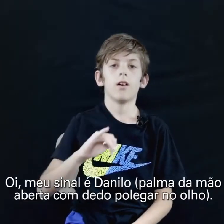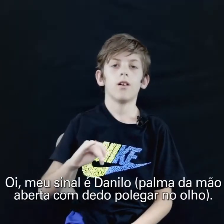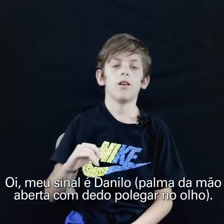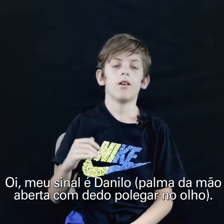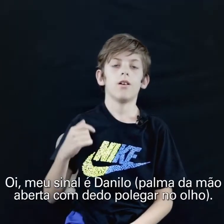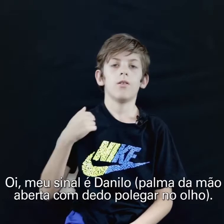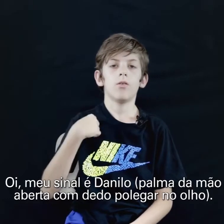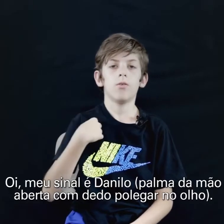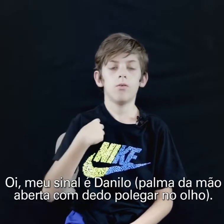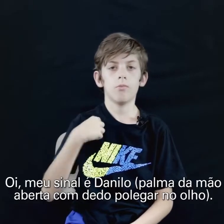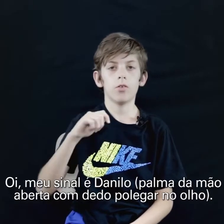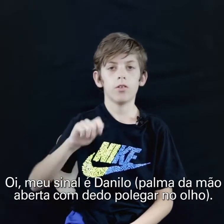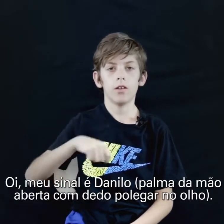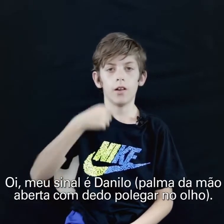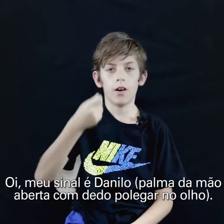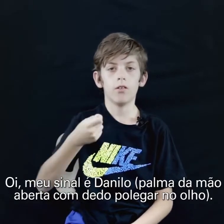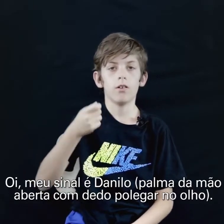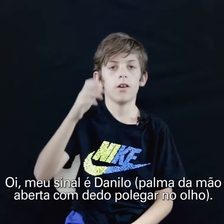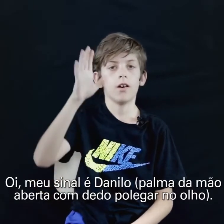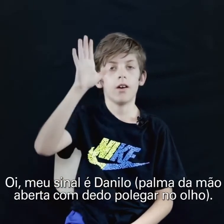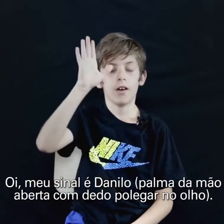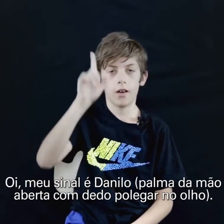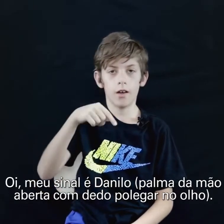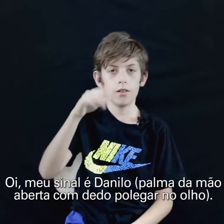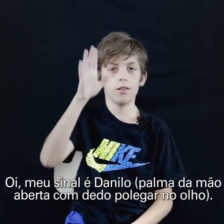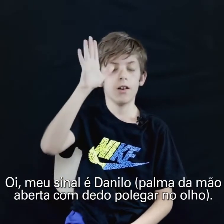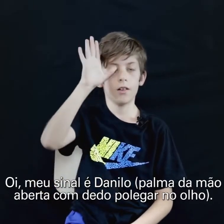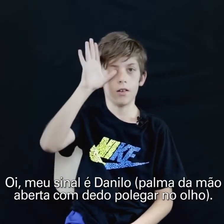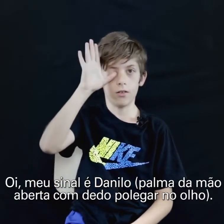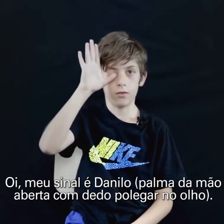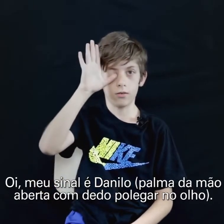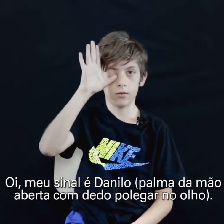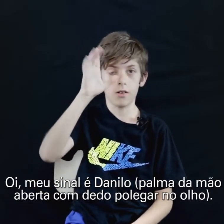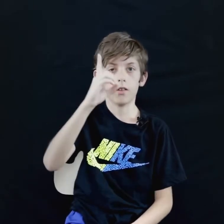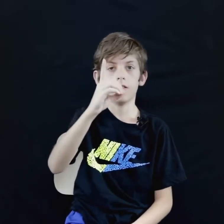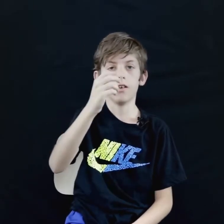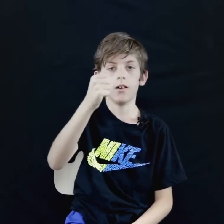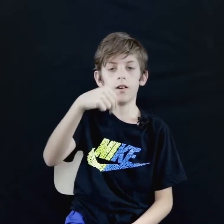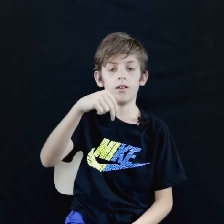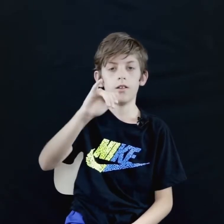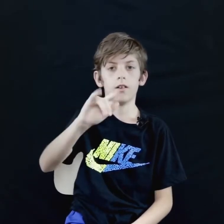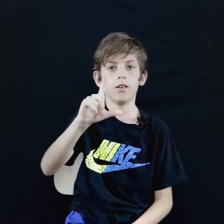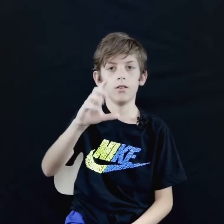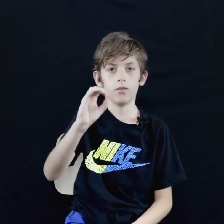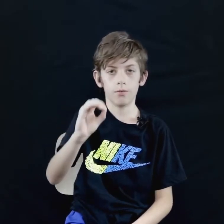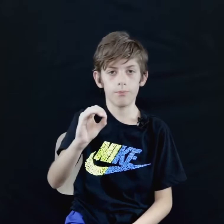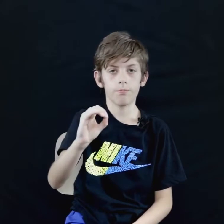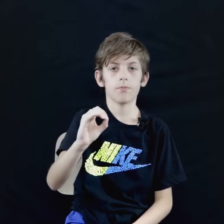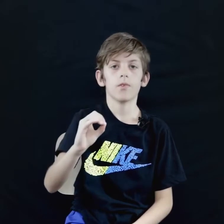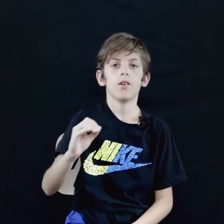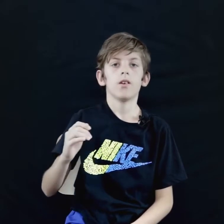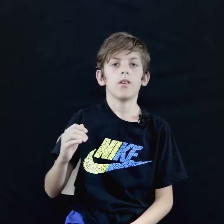Oi, o meu sinal é Danilo.